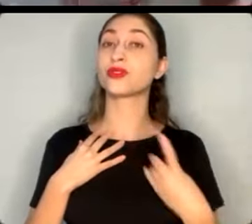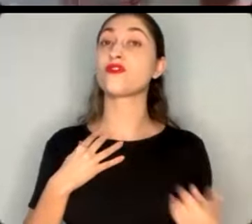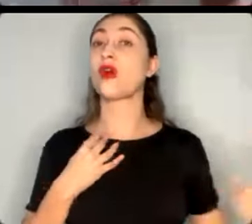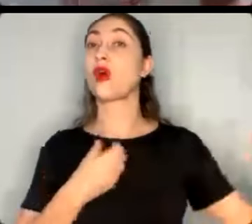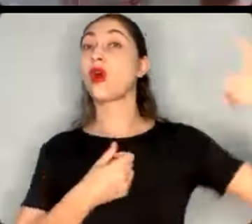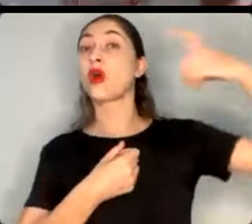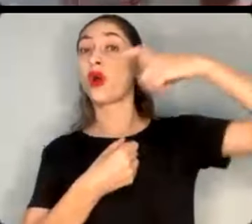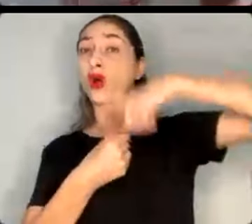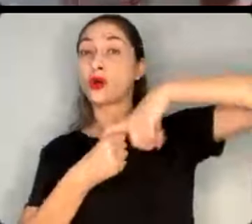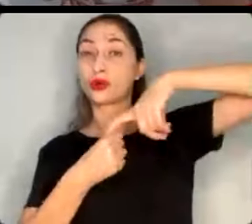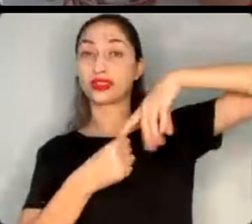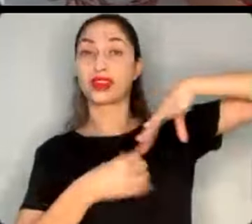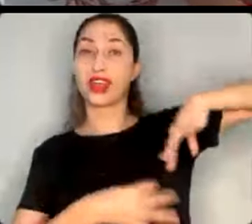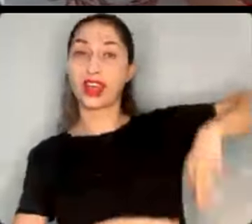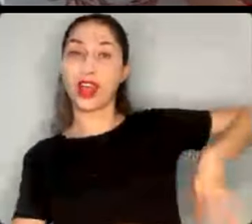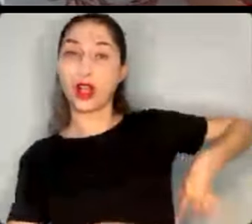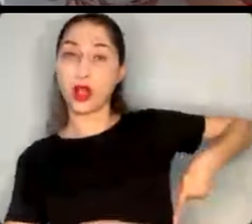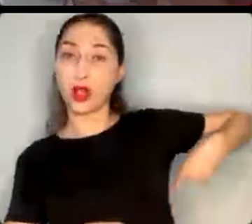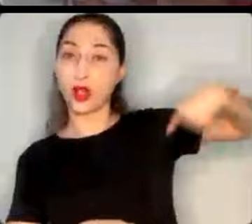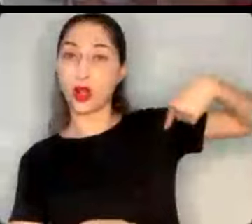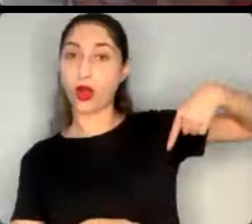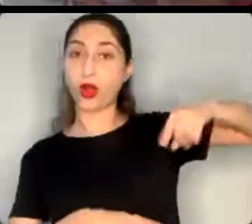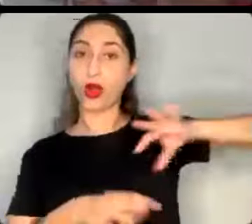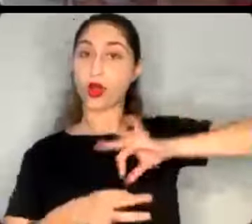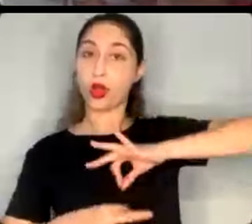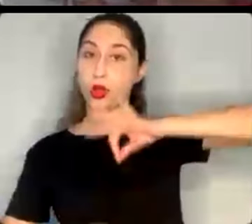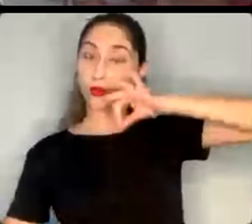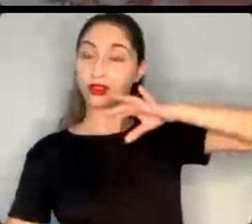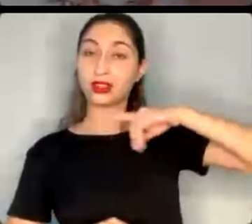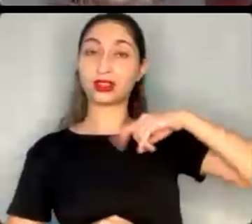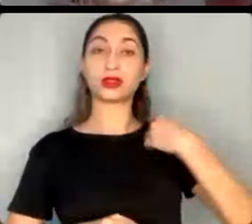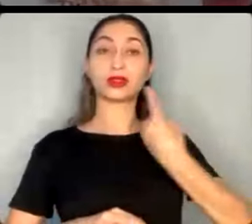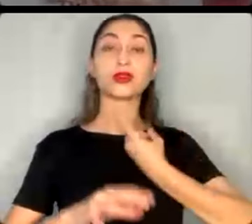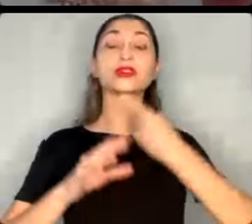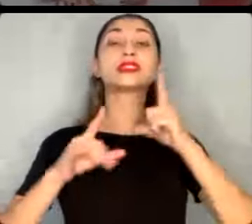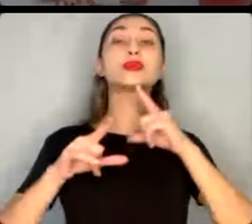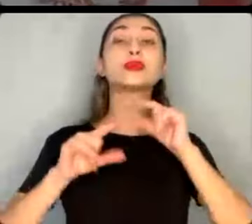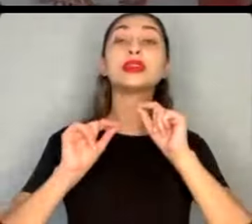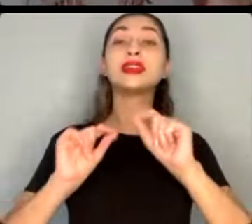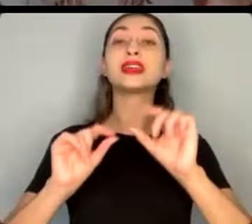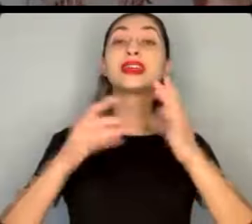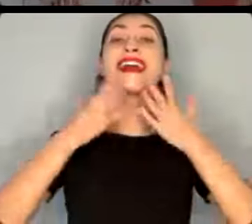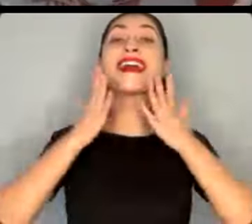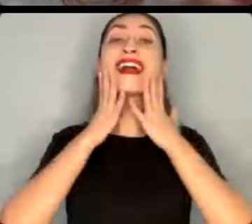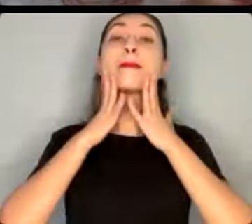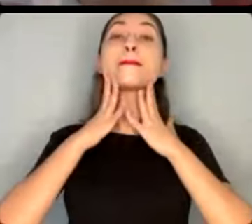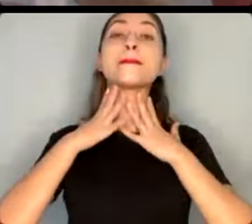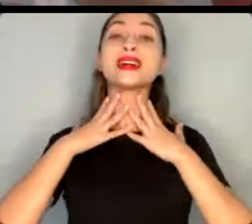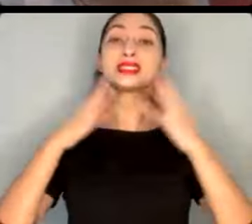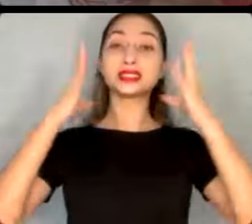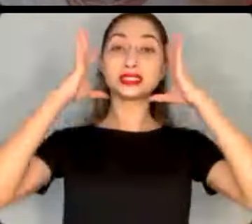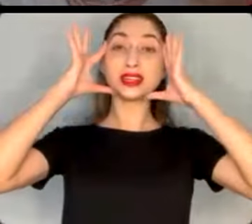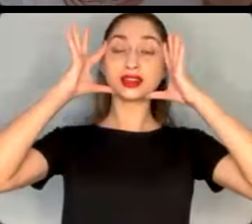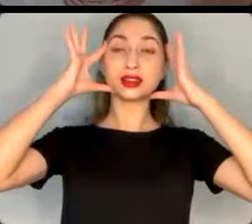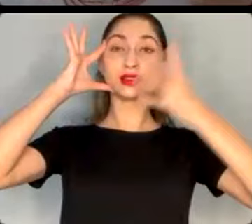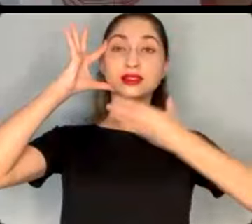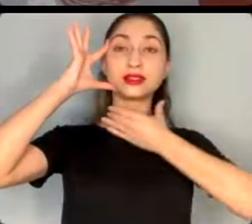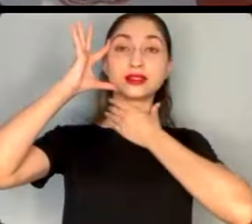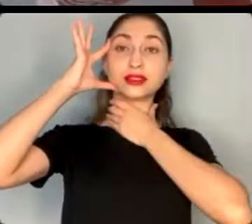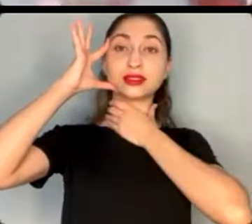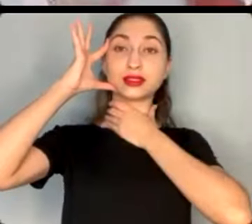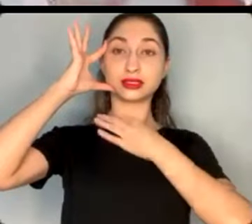do meio, né, que a cabeça e o pescoço estariam bem colocados, outra